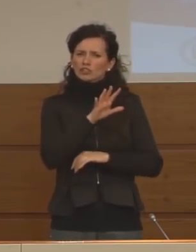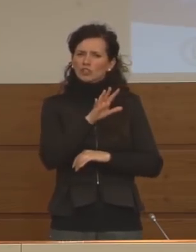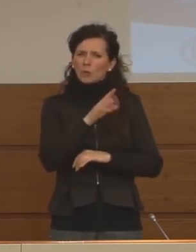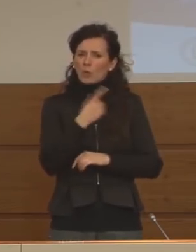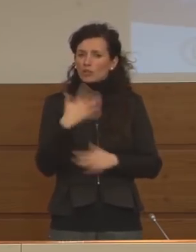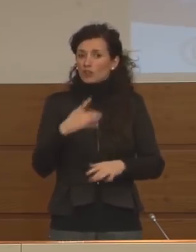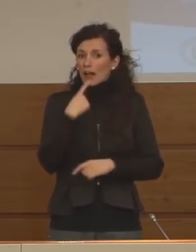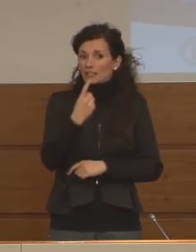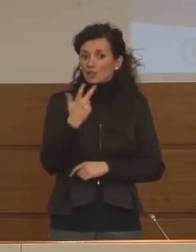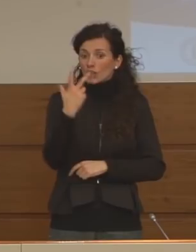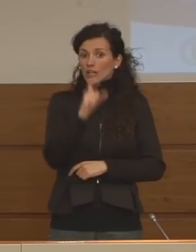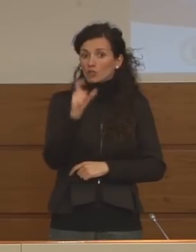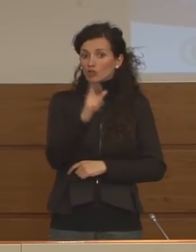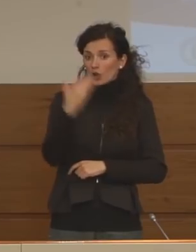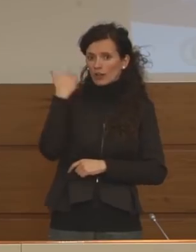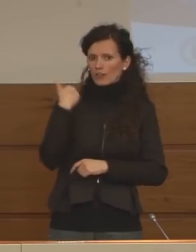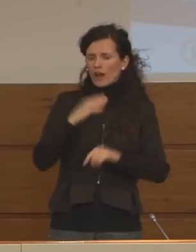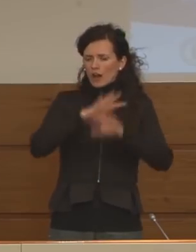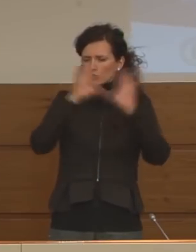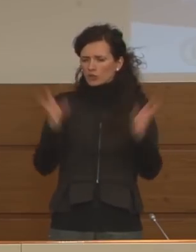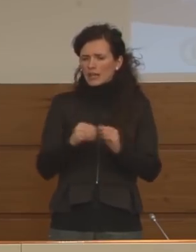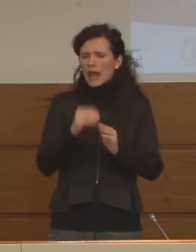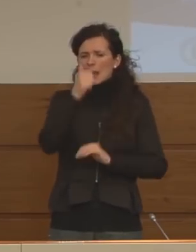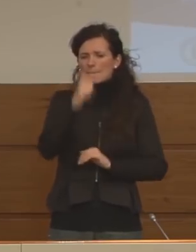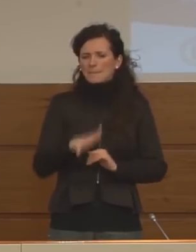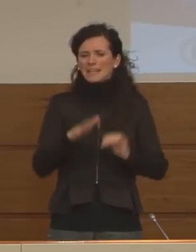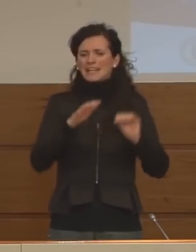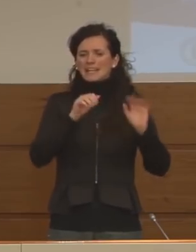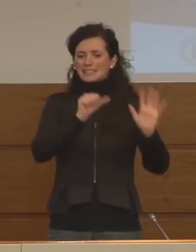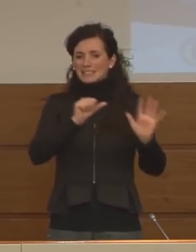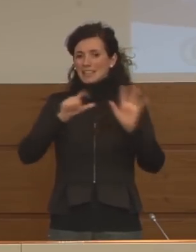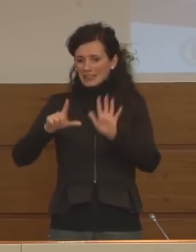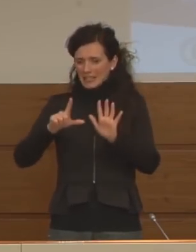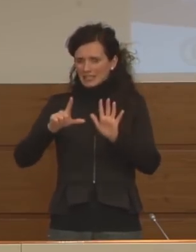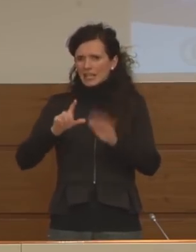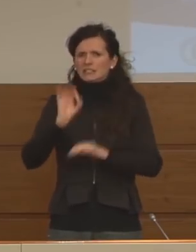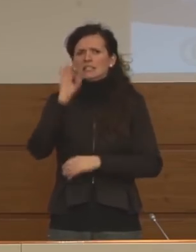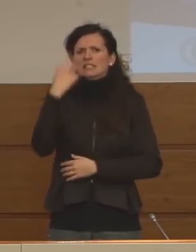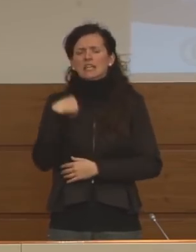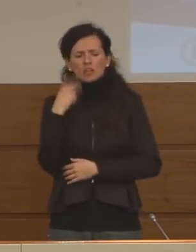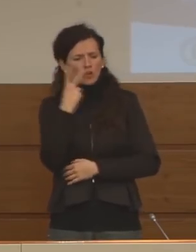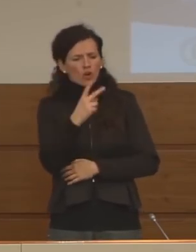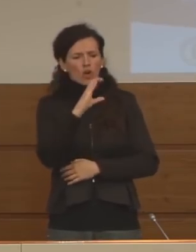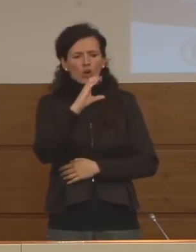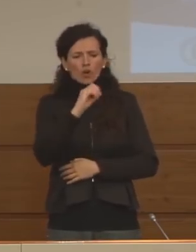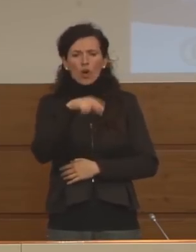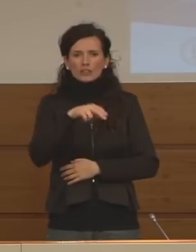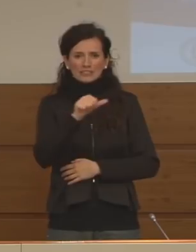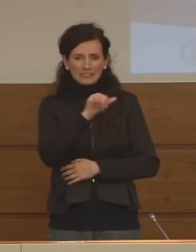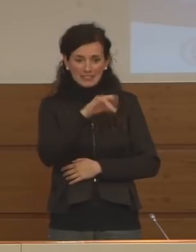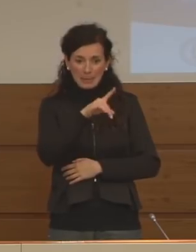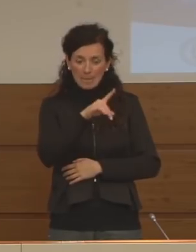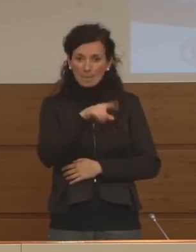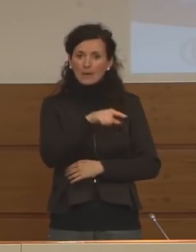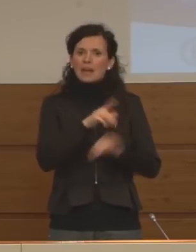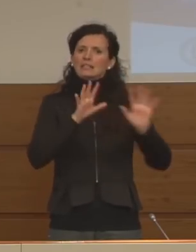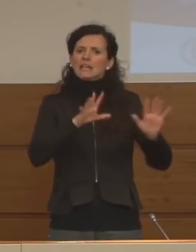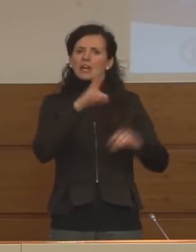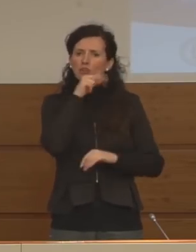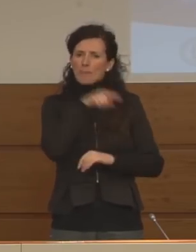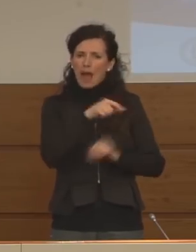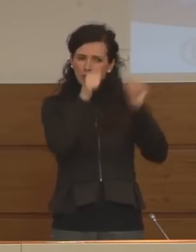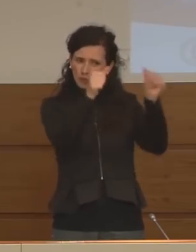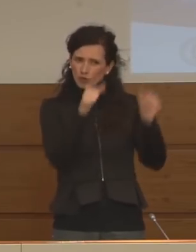fa quindi siamo un totale di 1.067 se io però vado a vedere la gara consip del 10 di marzo una gara consip